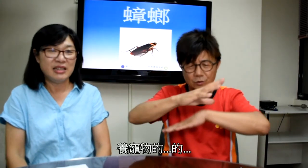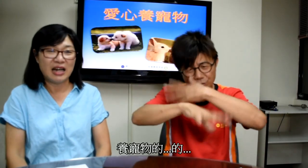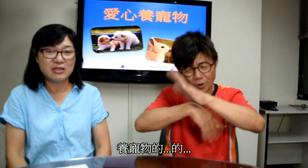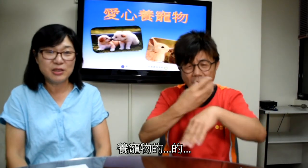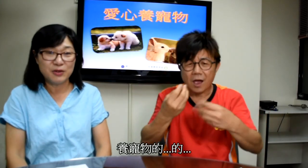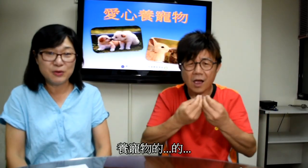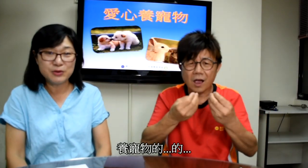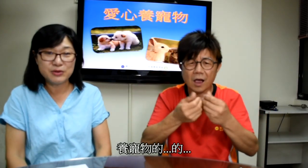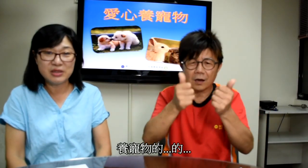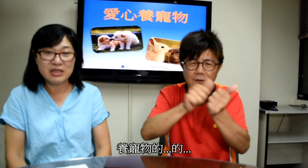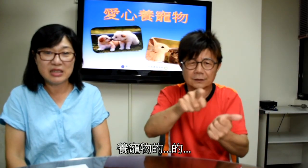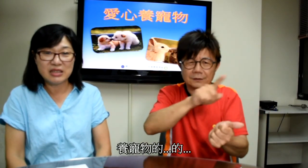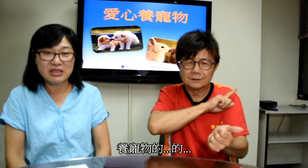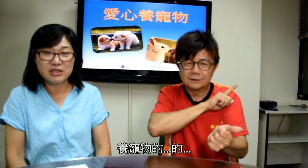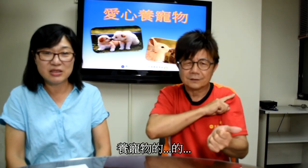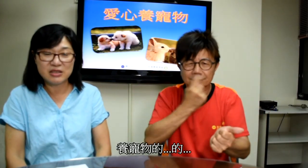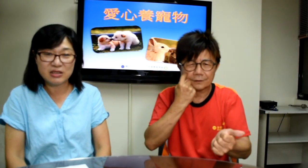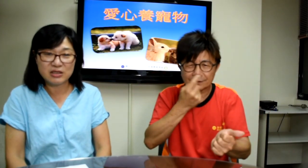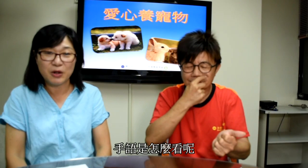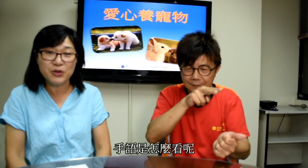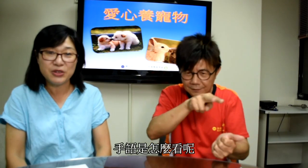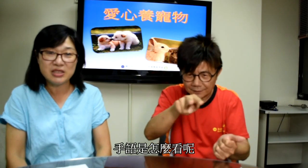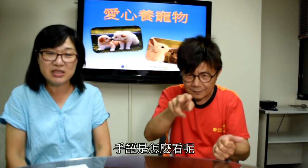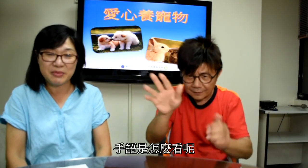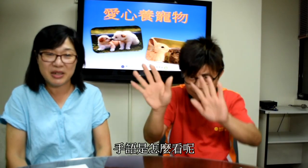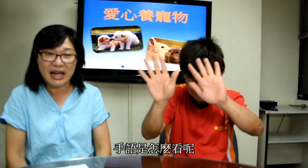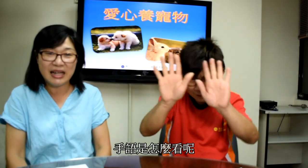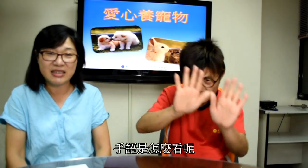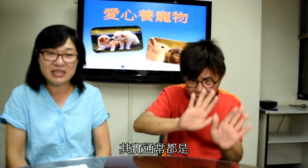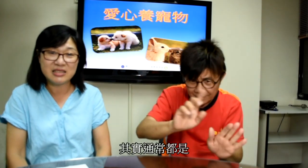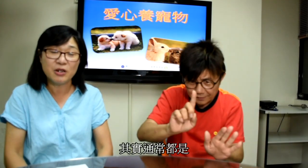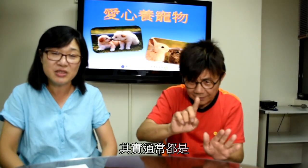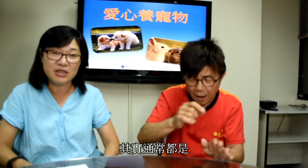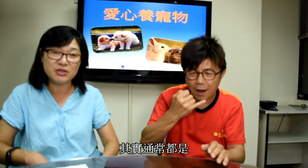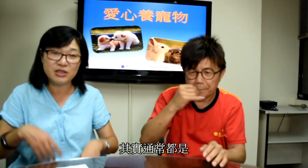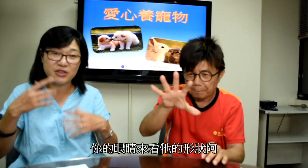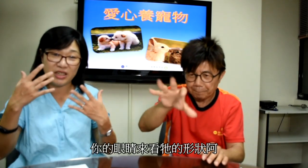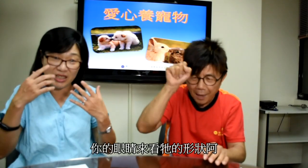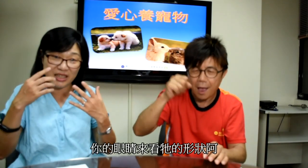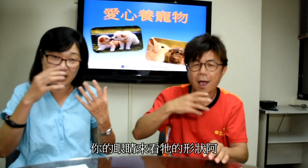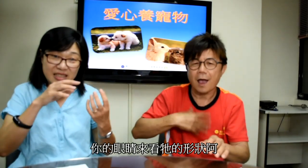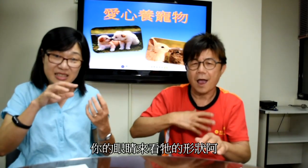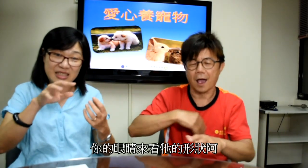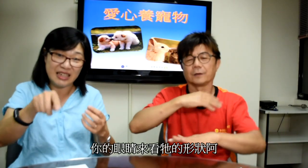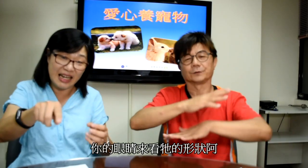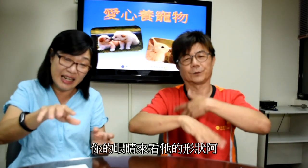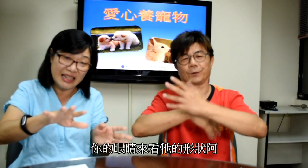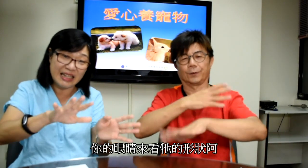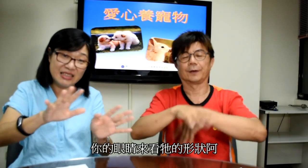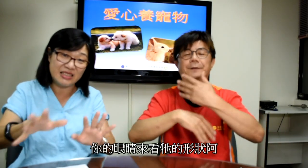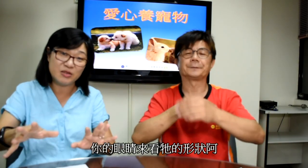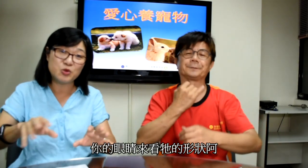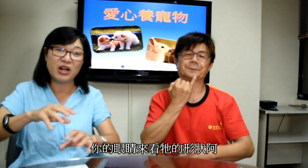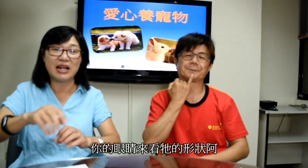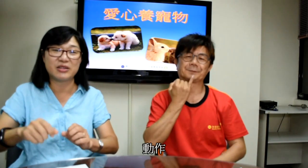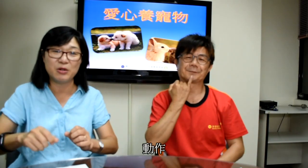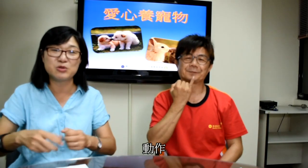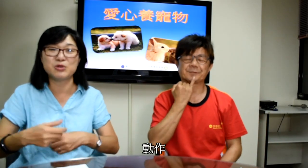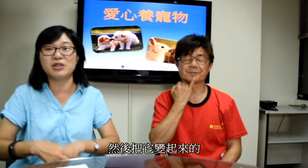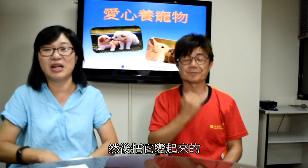养宠物的手语是怎么看呢？其实通常都是用你的眼睛来看它的形状啊、动作，然后把